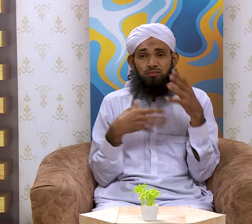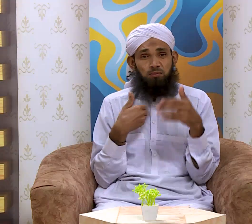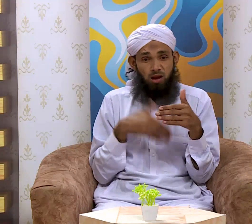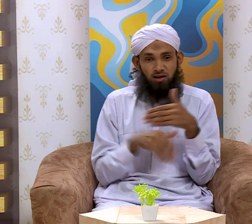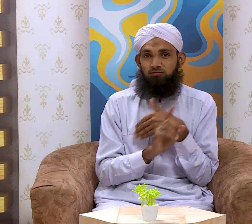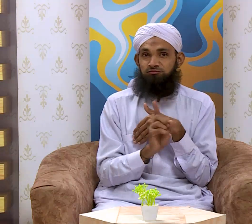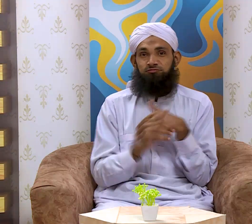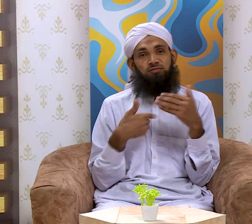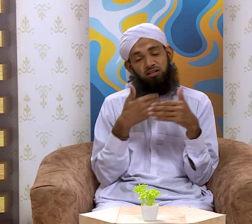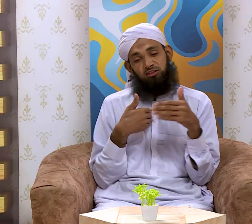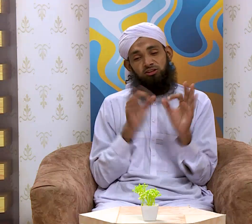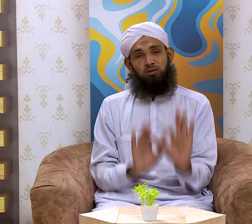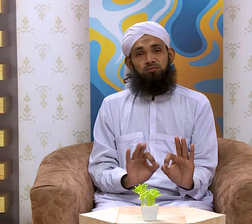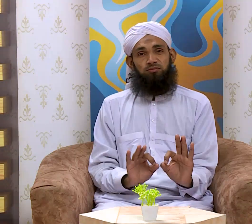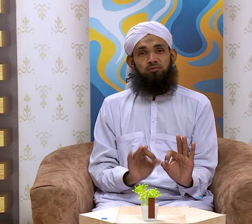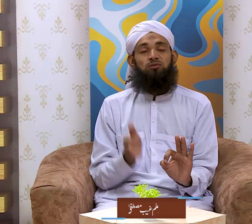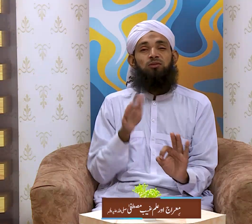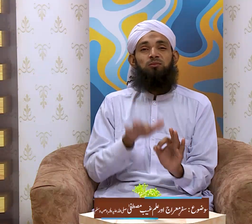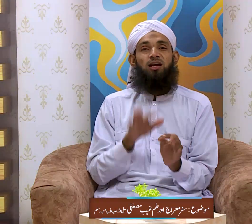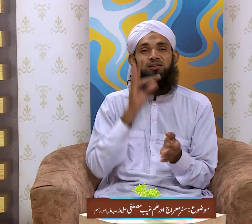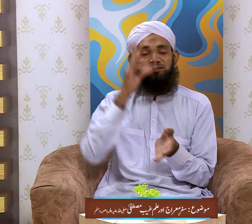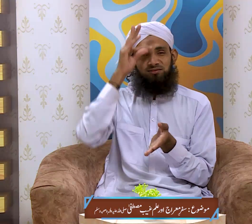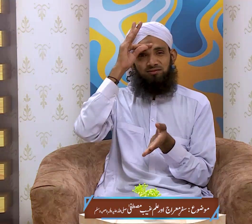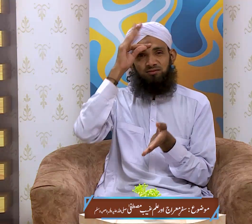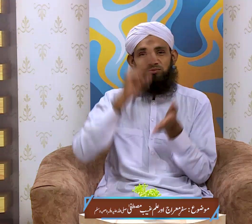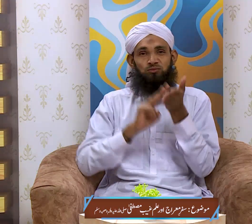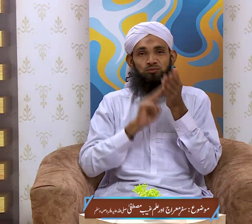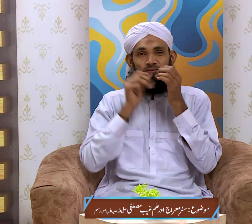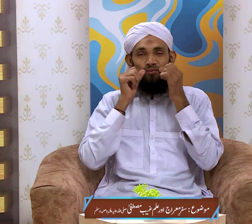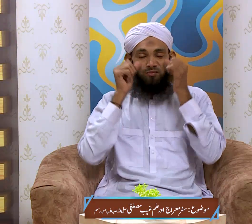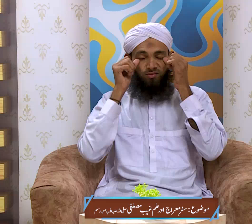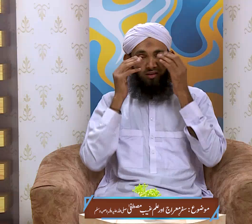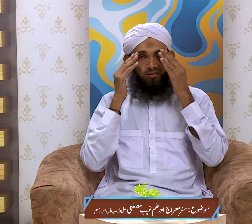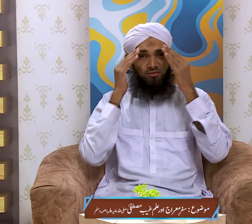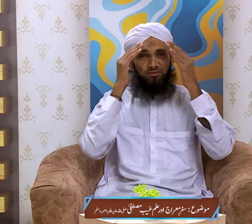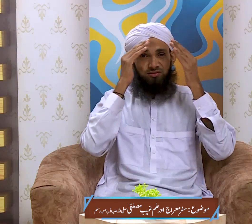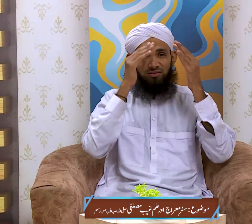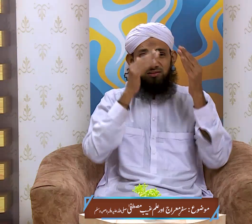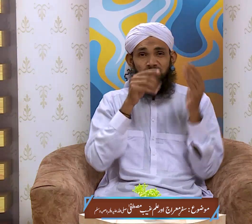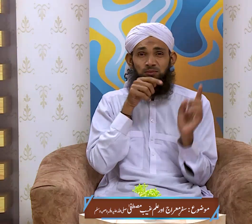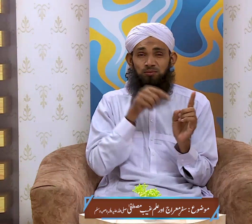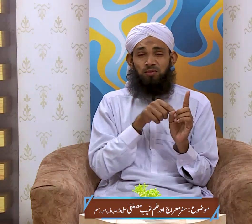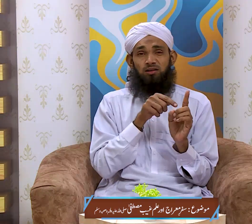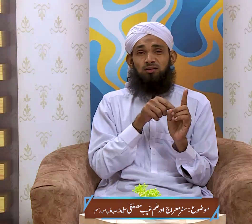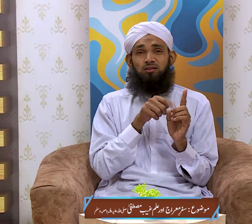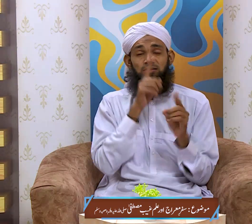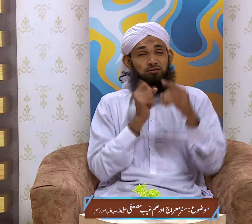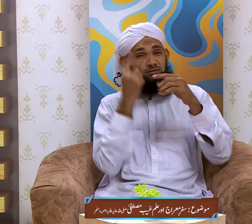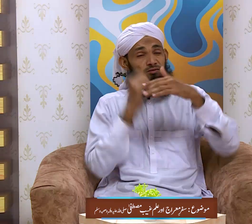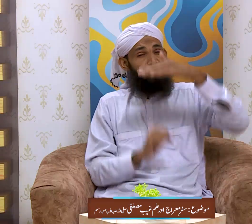رہ جاتے ہیں۔ پھر اللہ پاک نے آپ صلی اللہ علیہ وآلہ وصحبہ وبارک وسلم کو عرش بلکہ عرش سے اوپر